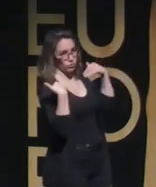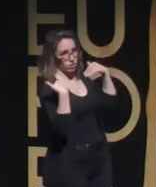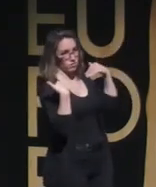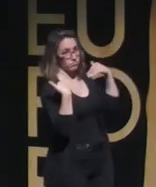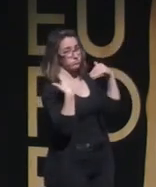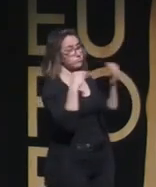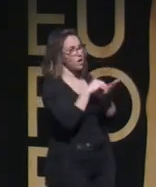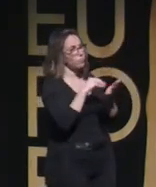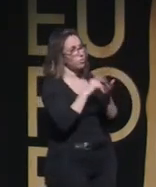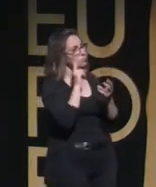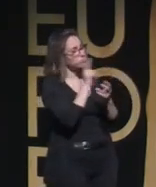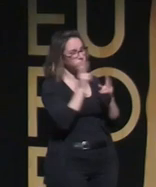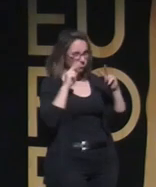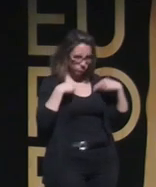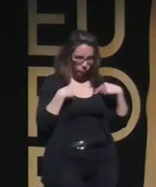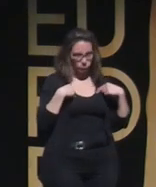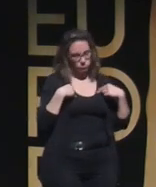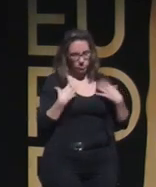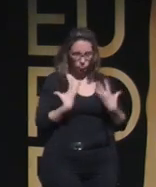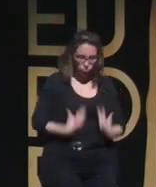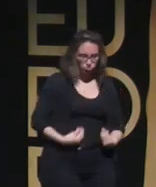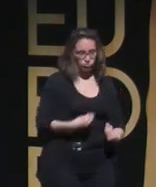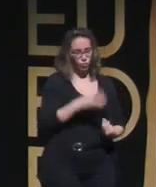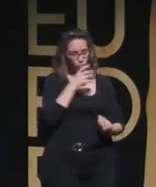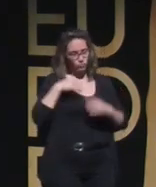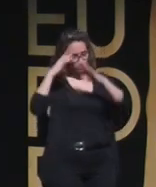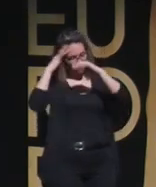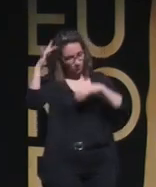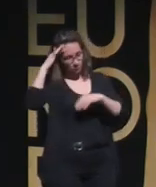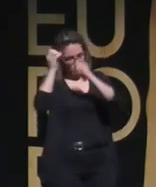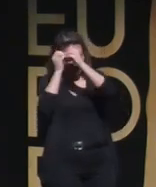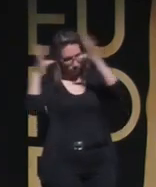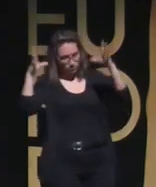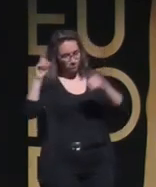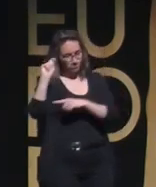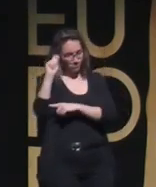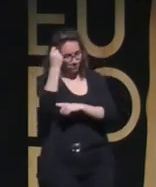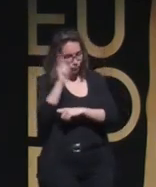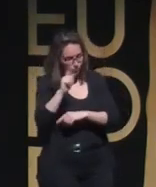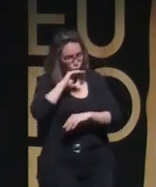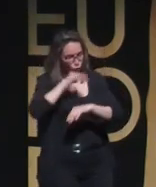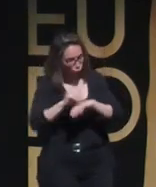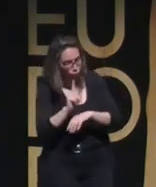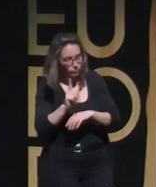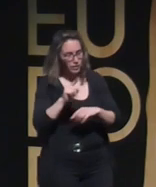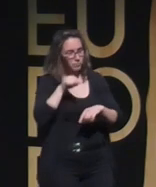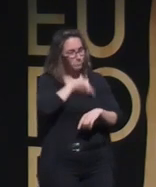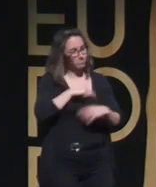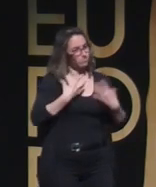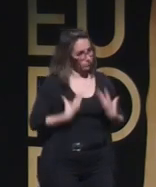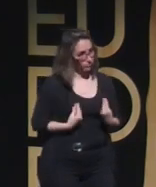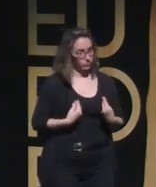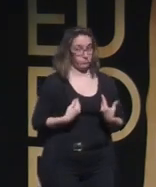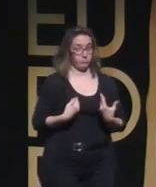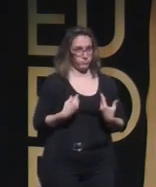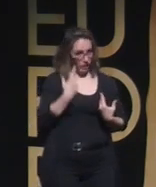entre lo que son y lo que creen que deberían ser. Así todo dicho suena un poco locura, ¿no? A locura, vamos.